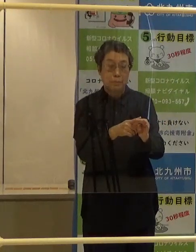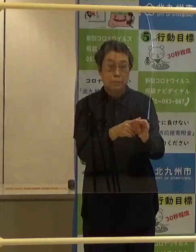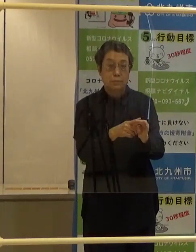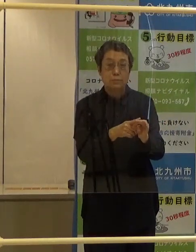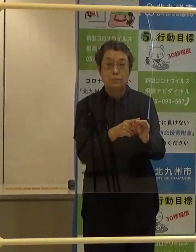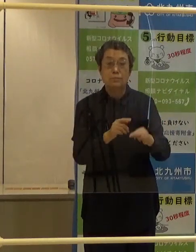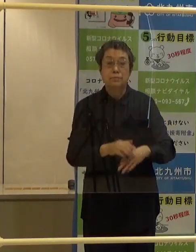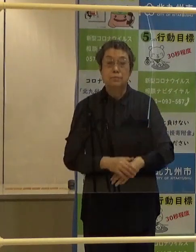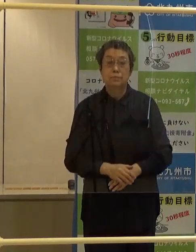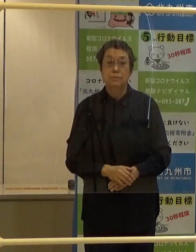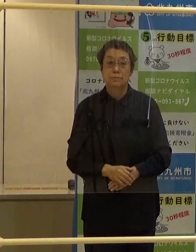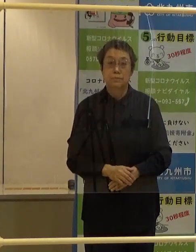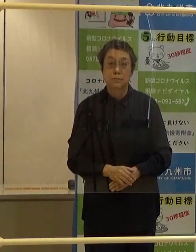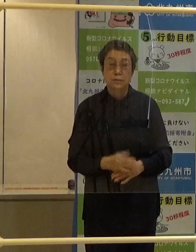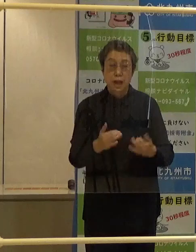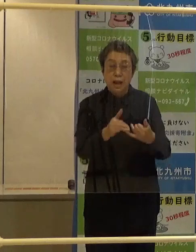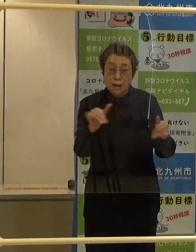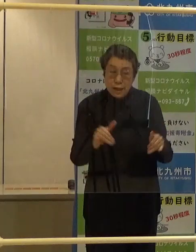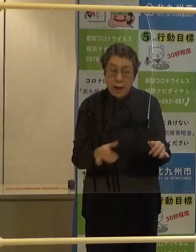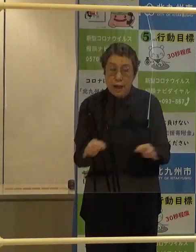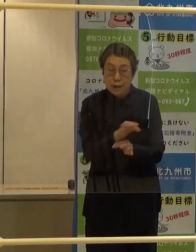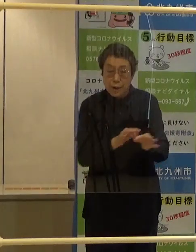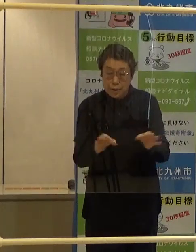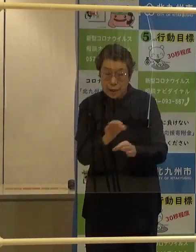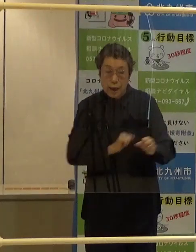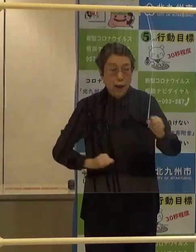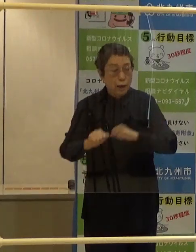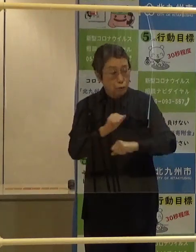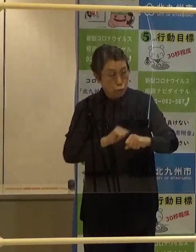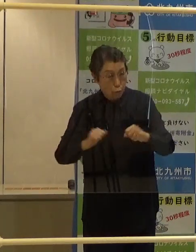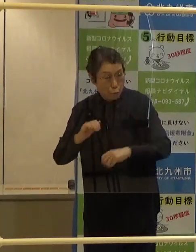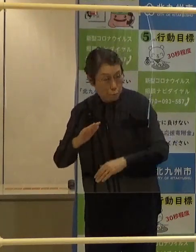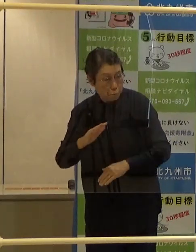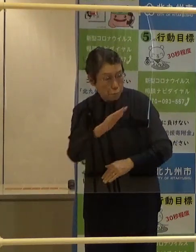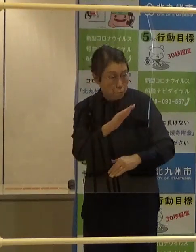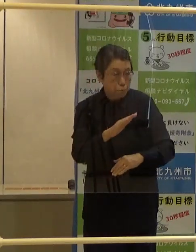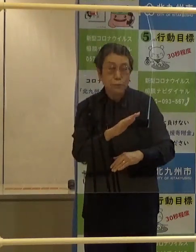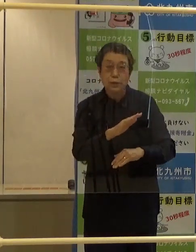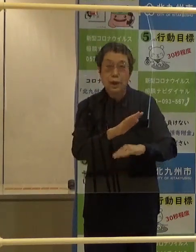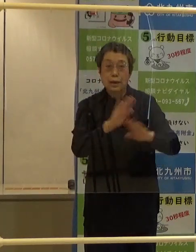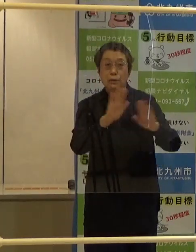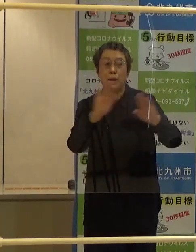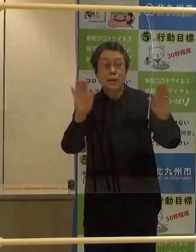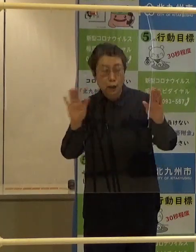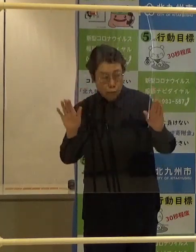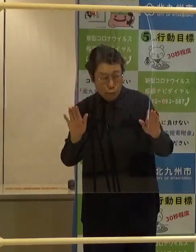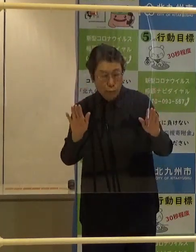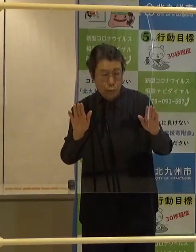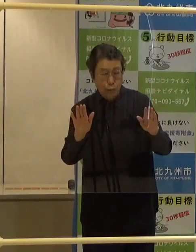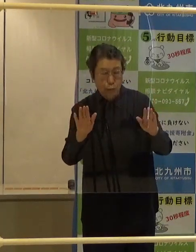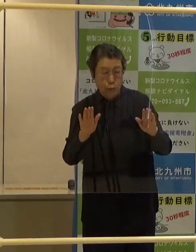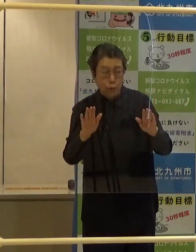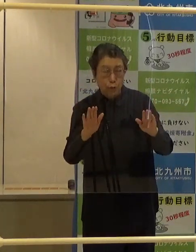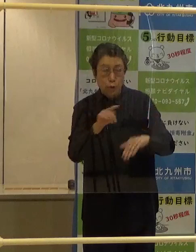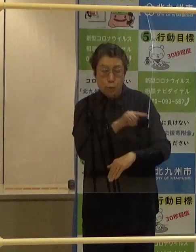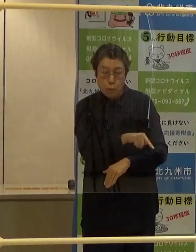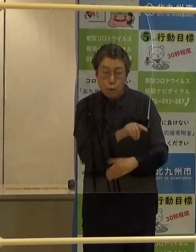柱として社会経済活動を徐々に引き上げていくと、この両立が重要